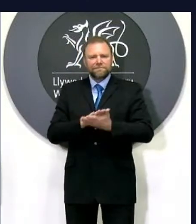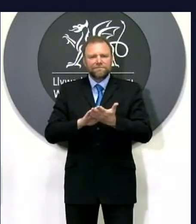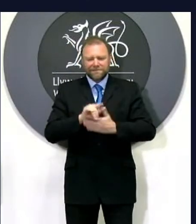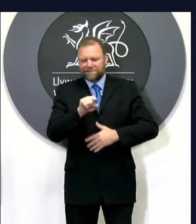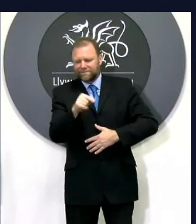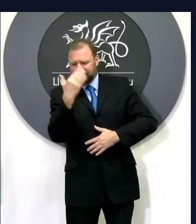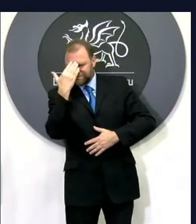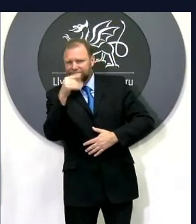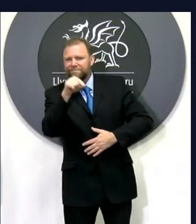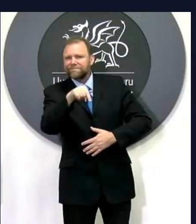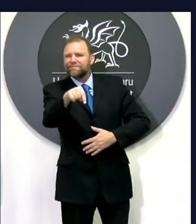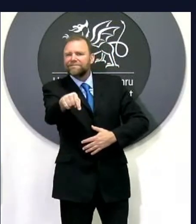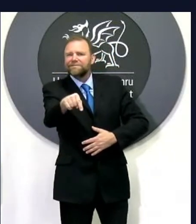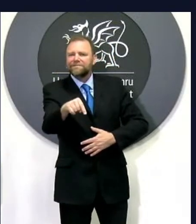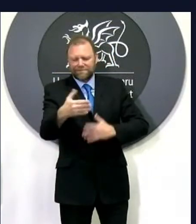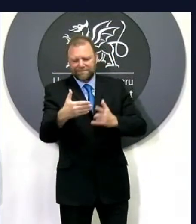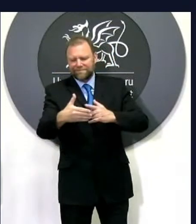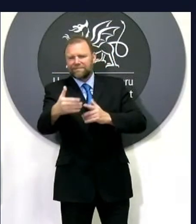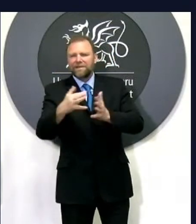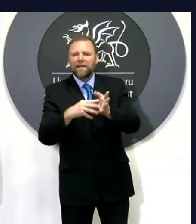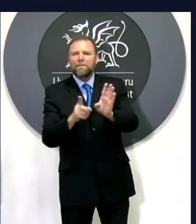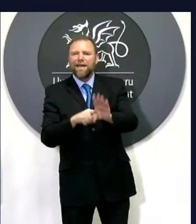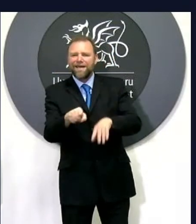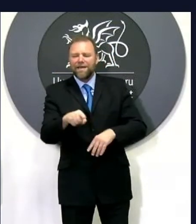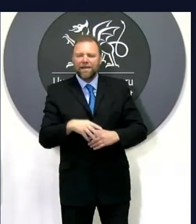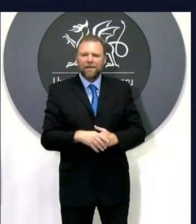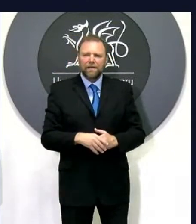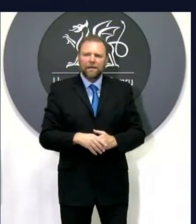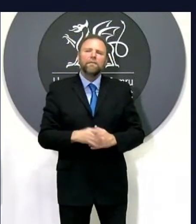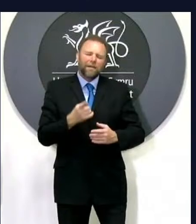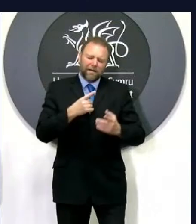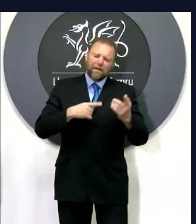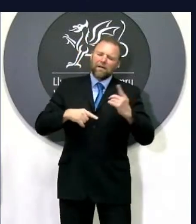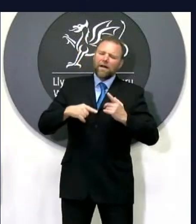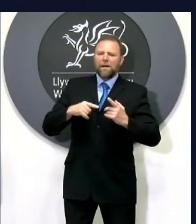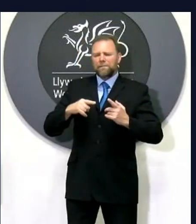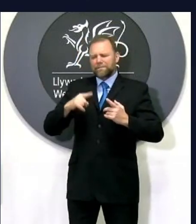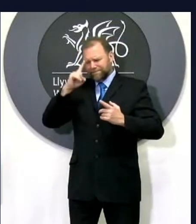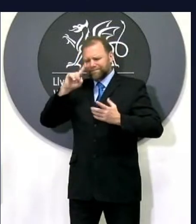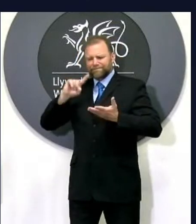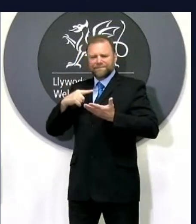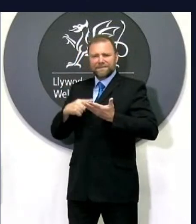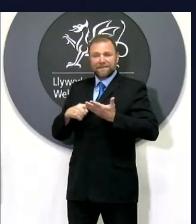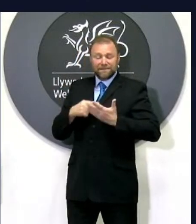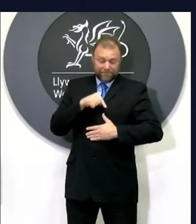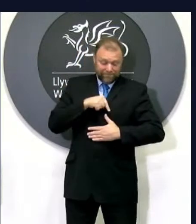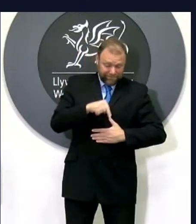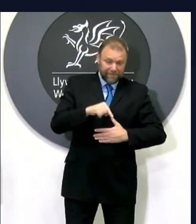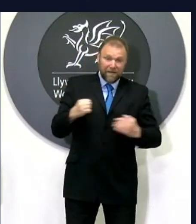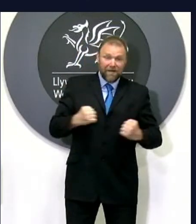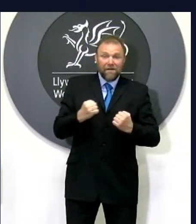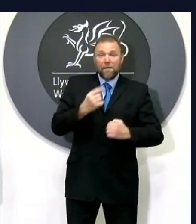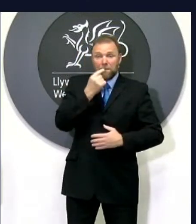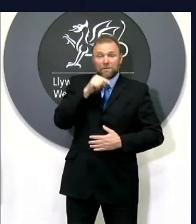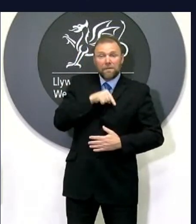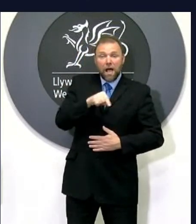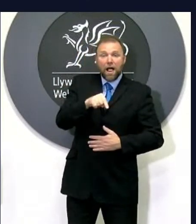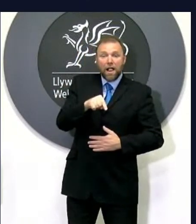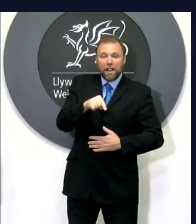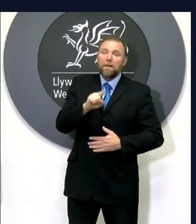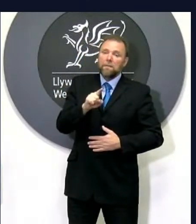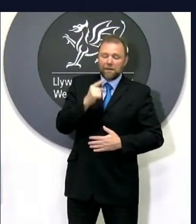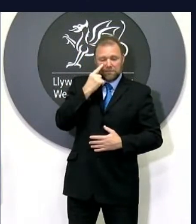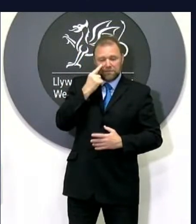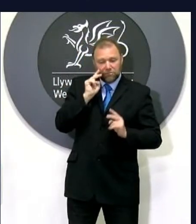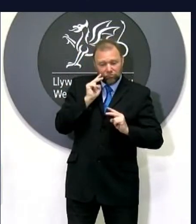cyd-destun ni'n wynebu ar y tro. Ar ôl hynny, dwi ddim yn meddwl mae'n posib i ddweud fwy na dwi wedi ddweud